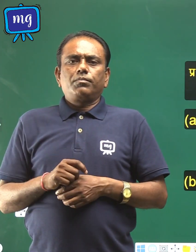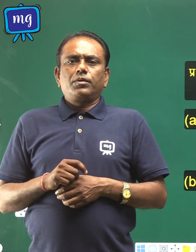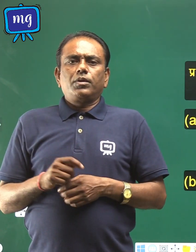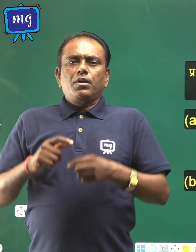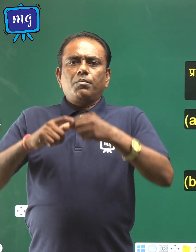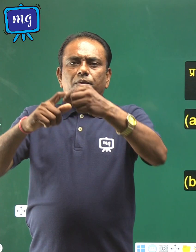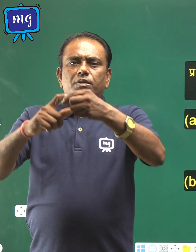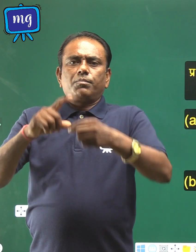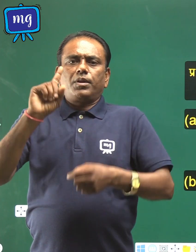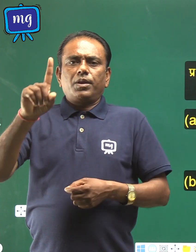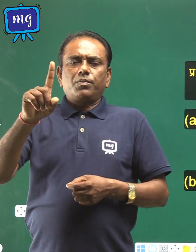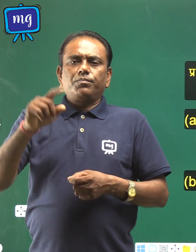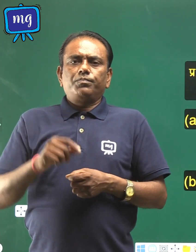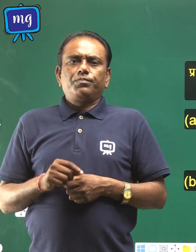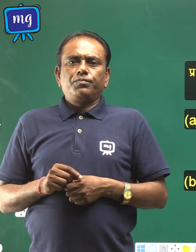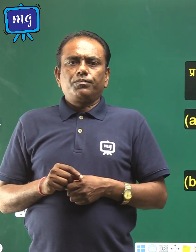प्रश्न 1,